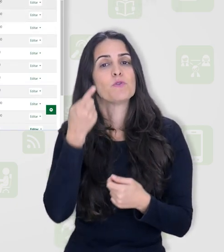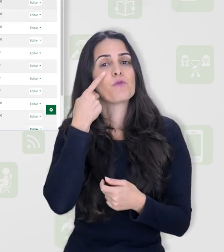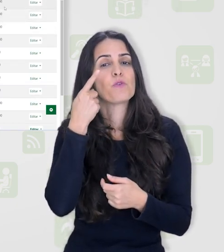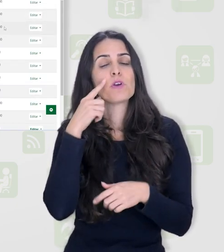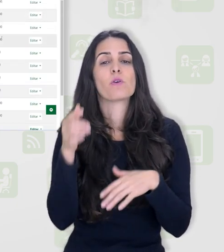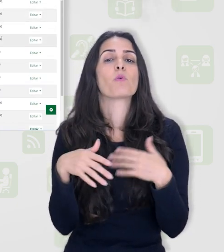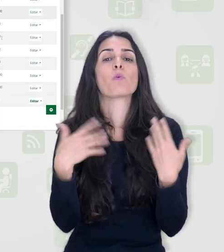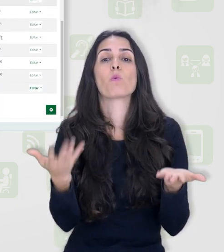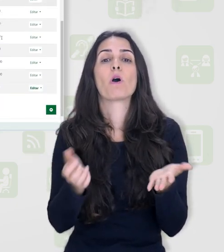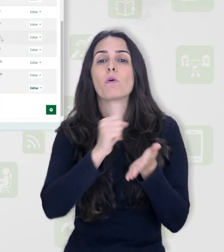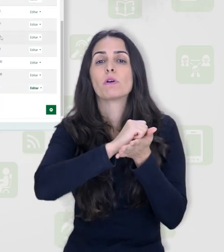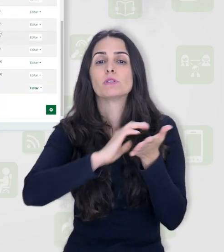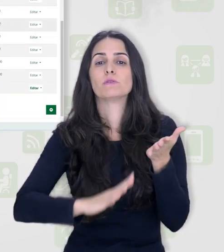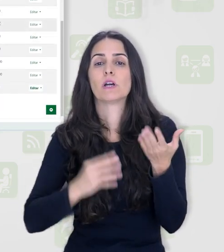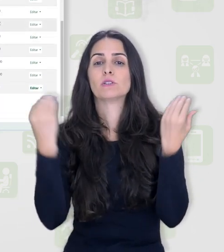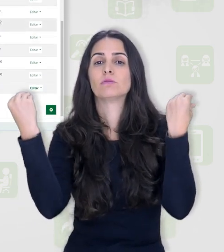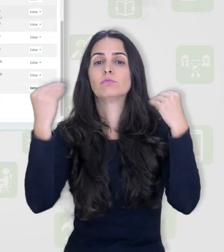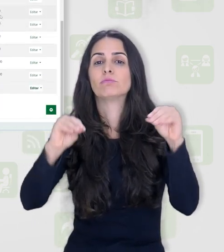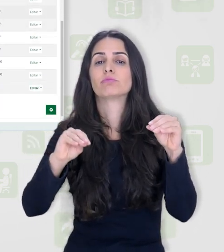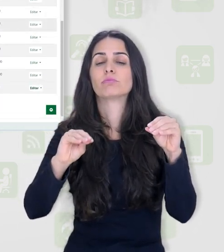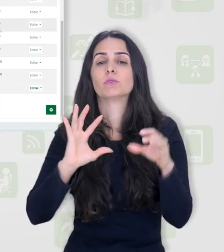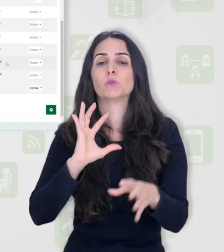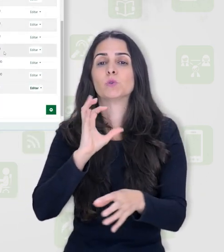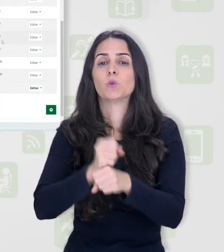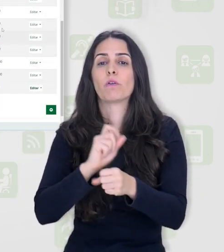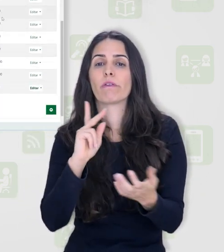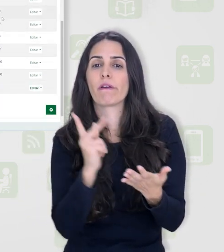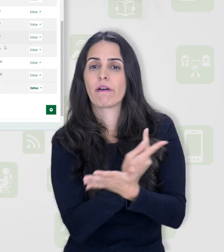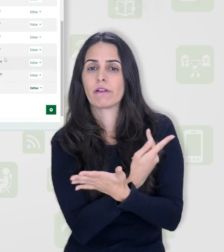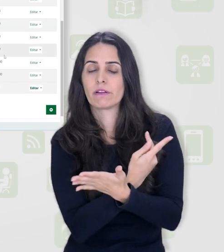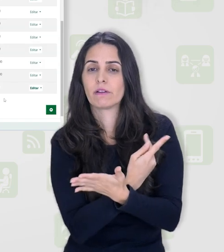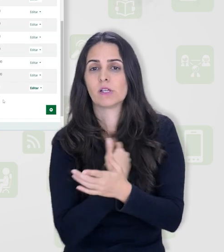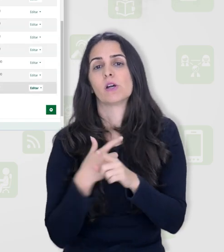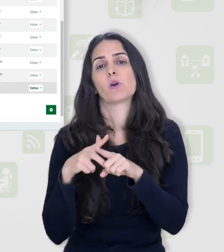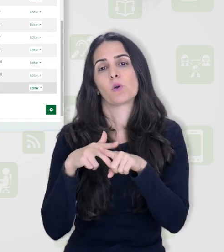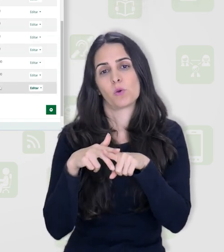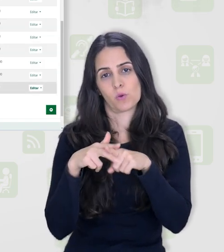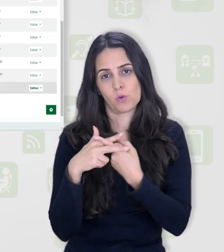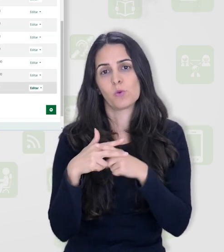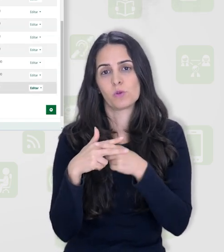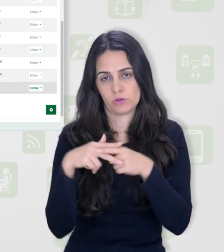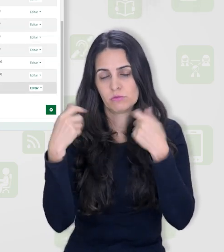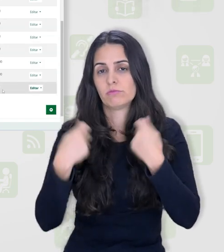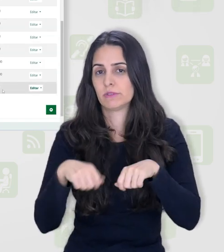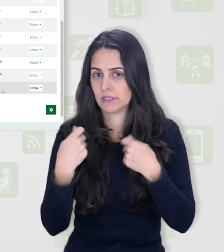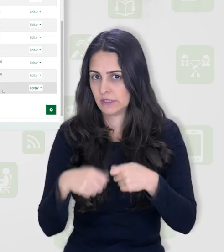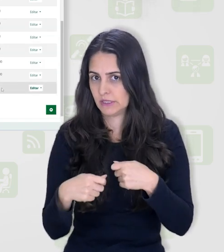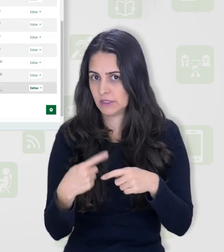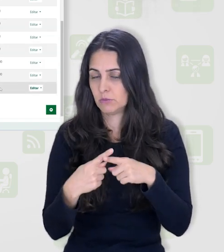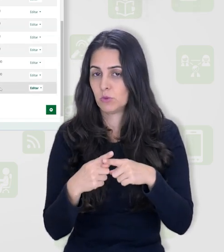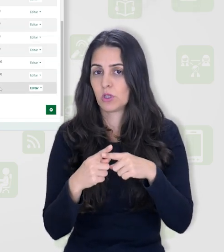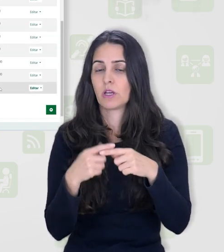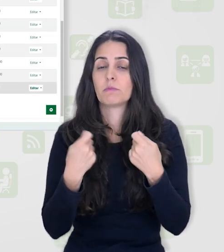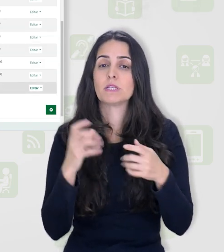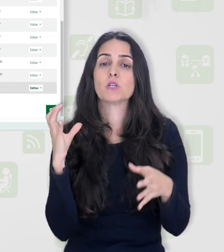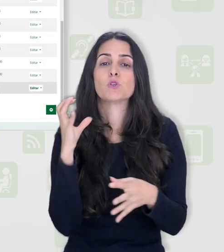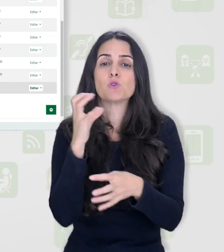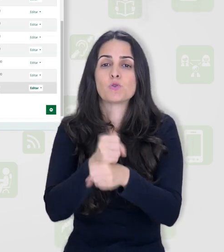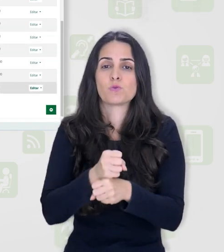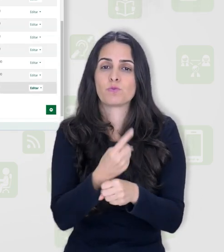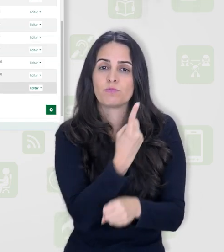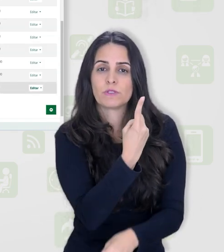qual atividade eu configurei com no equivocada e corrigir isso até que aqui então eu fique